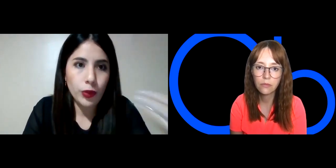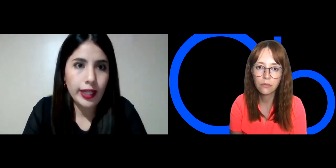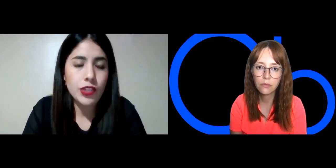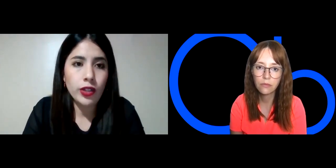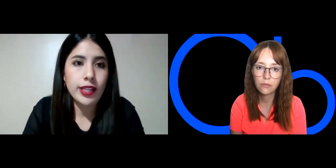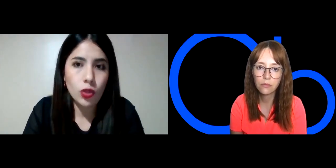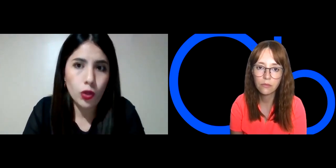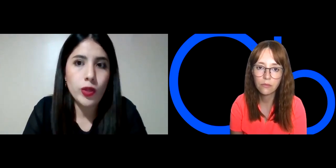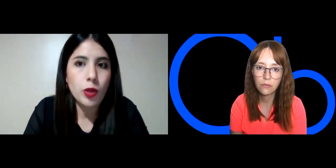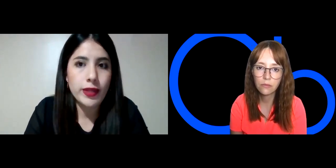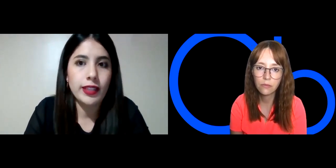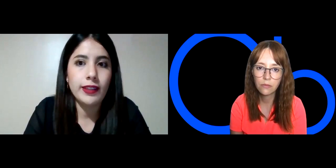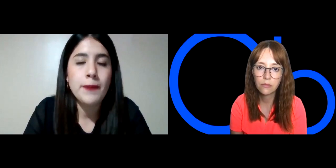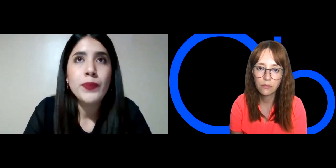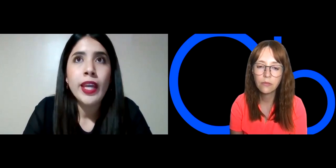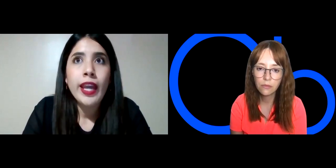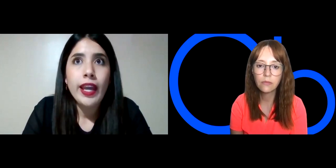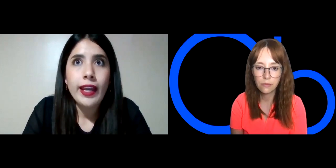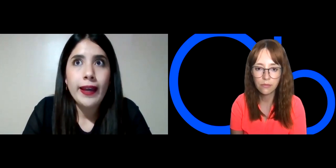la comunicación es con nuestro paciente.